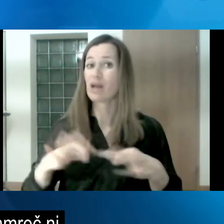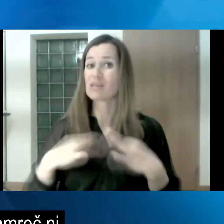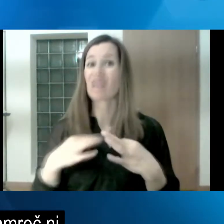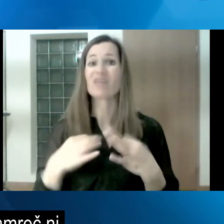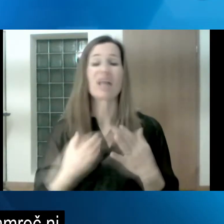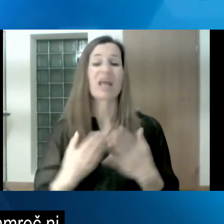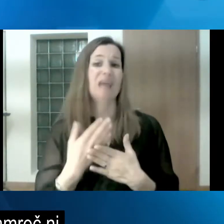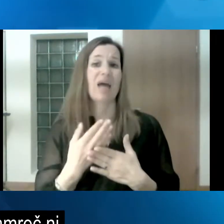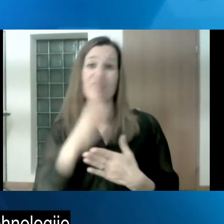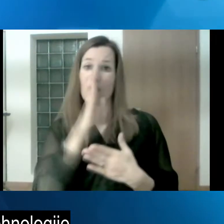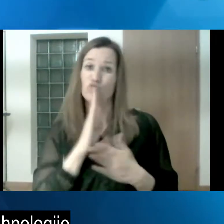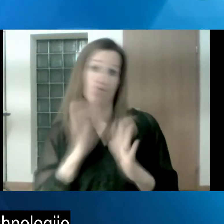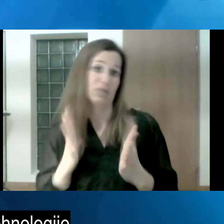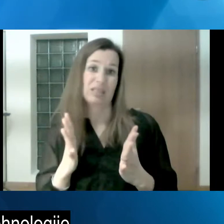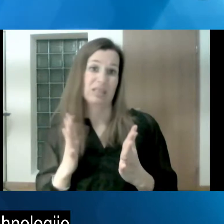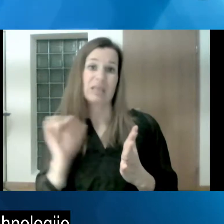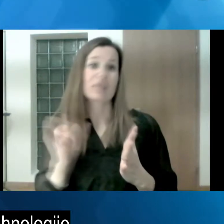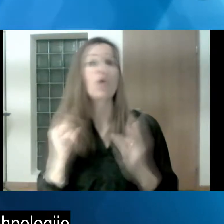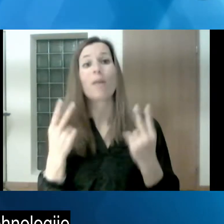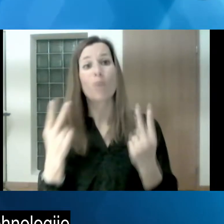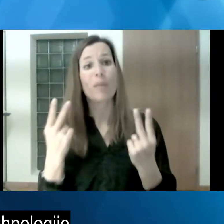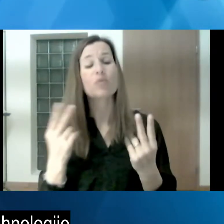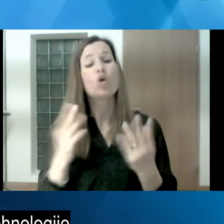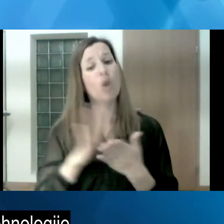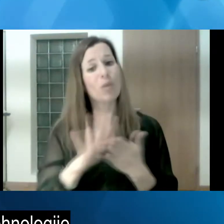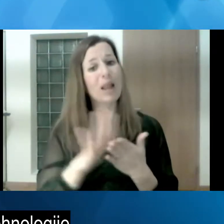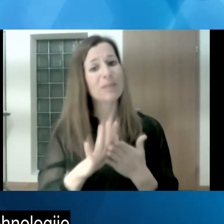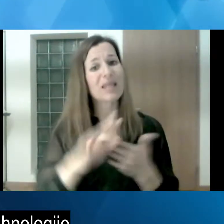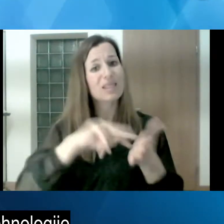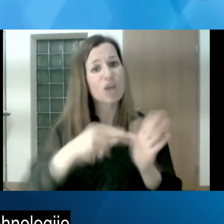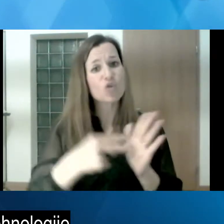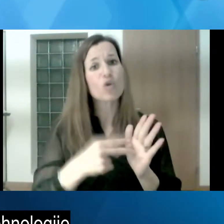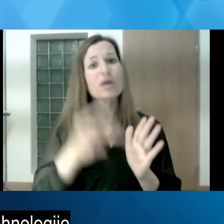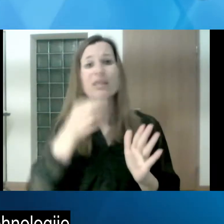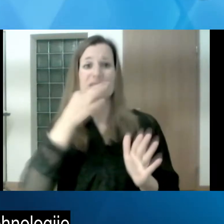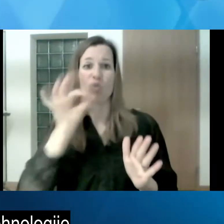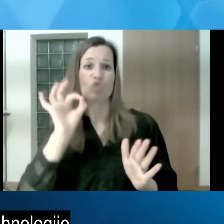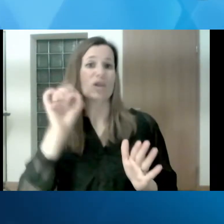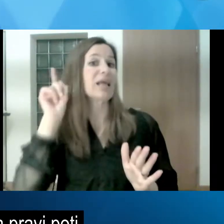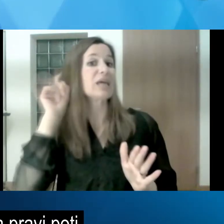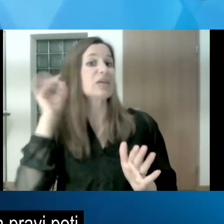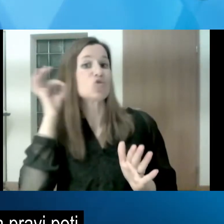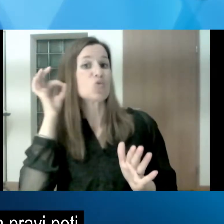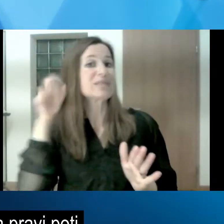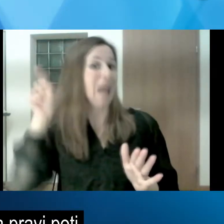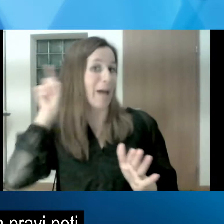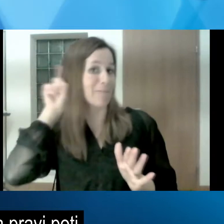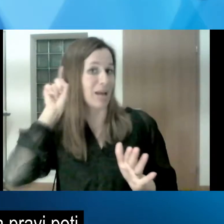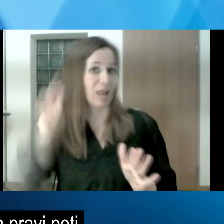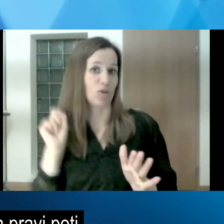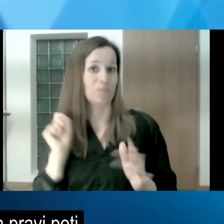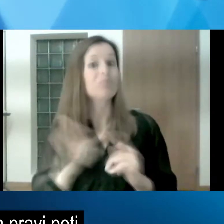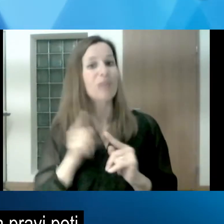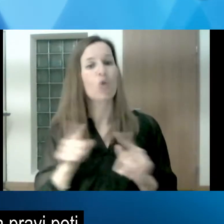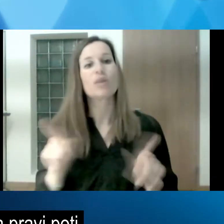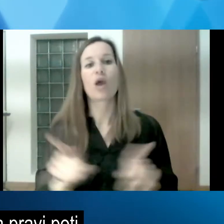ni, zato je pomembno, da se poslužite tehnologije in ojačate svoj sluh z aparatom. Tako boste takoj na pravi poti,